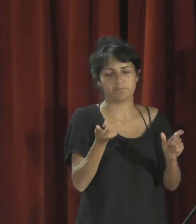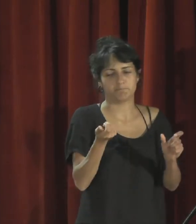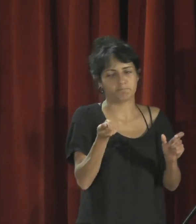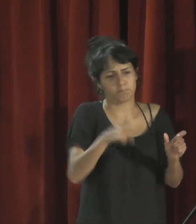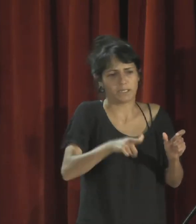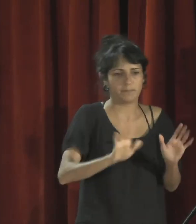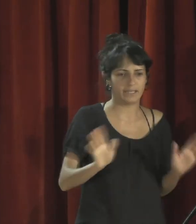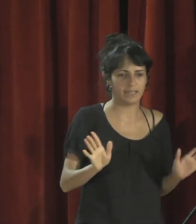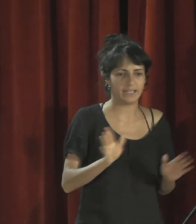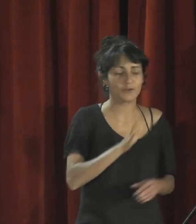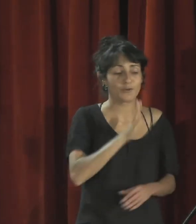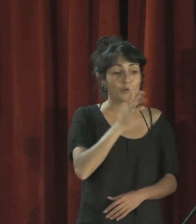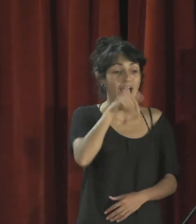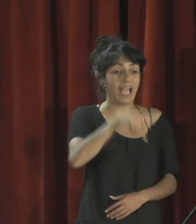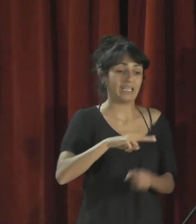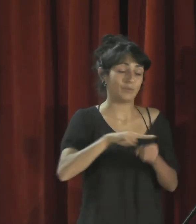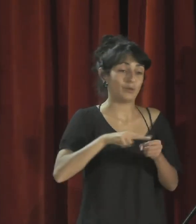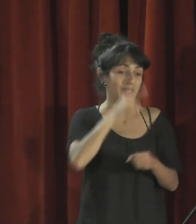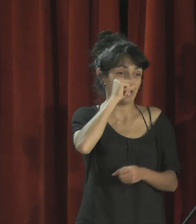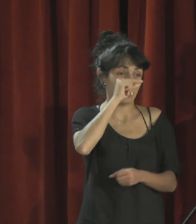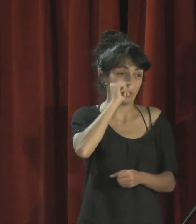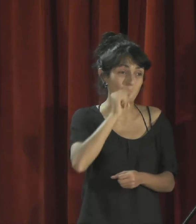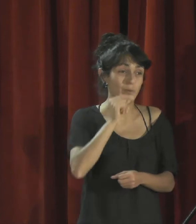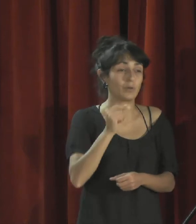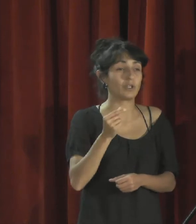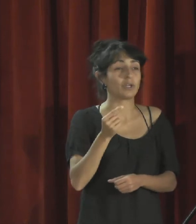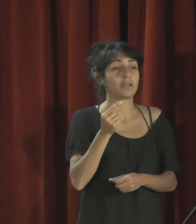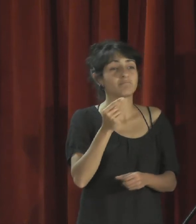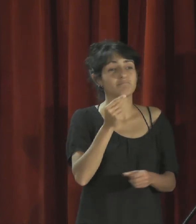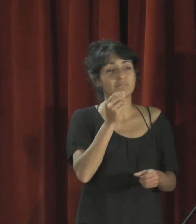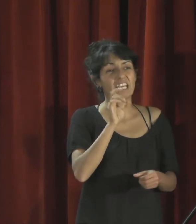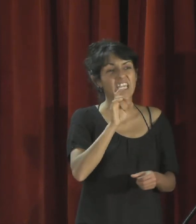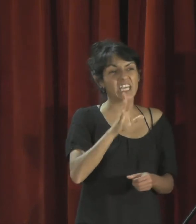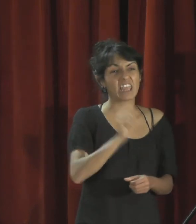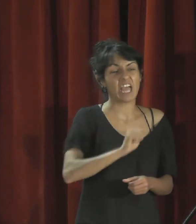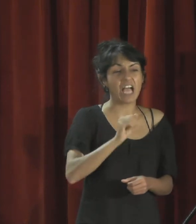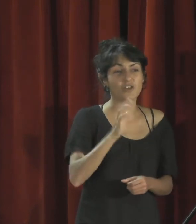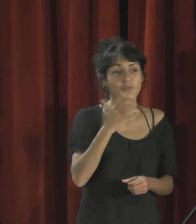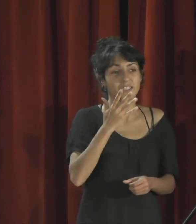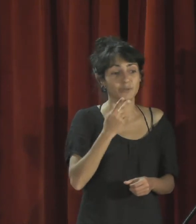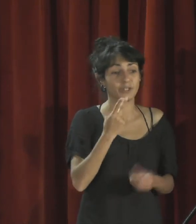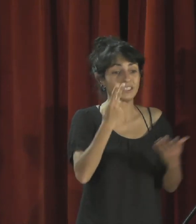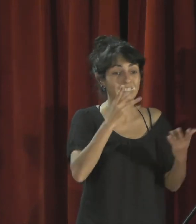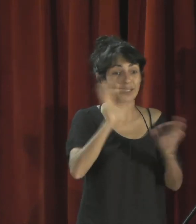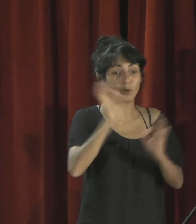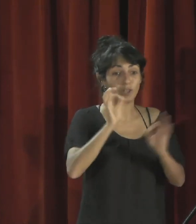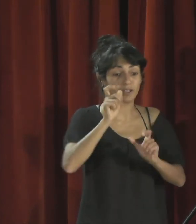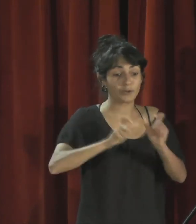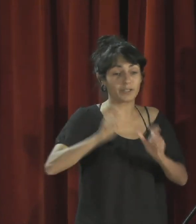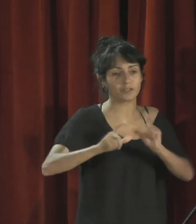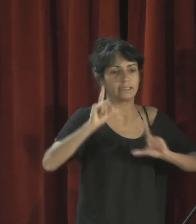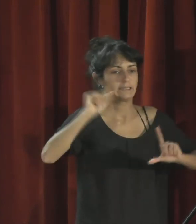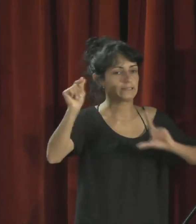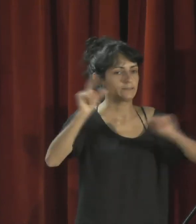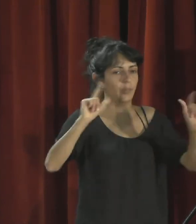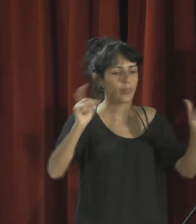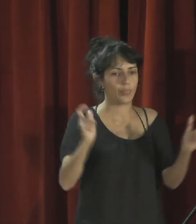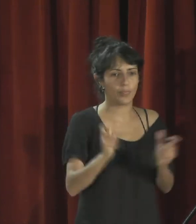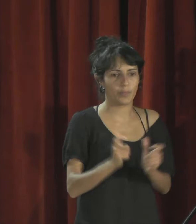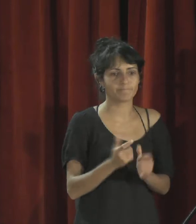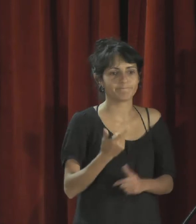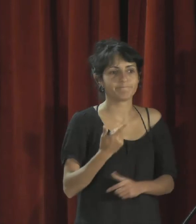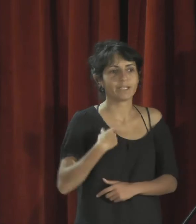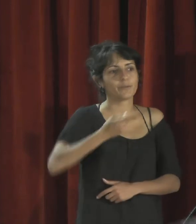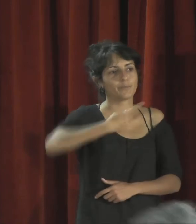Na provincia de Lugo perdemos só nos últimos 15 anos o 7% da poboación. Creo que todas somos moi conscientes de que